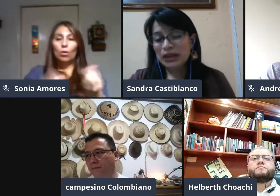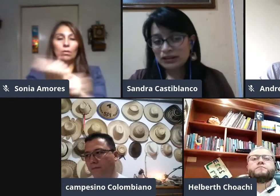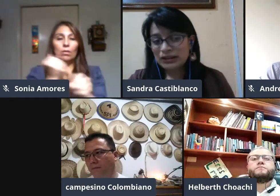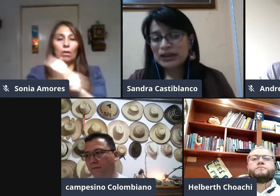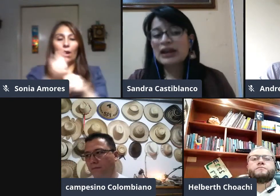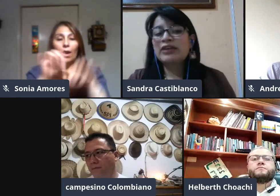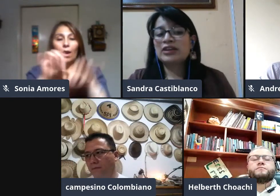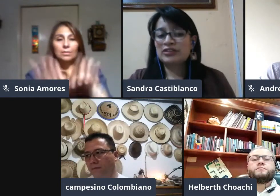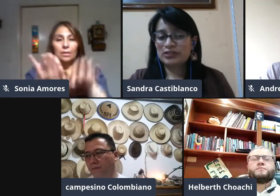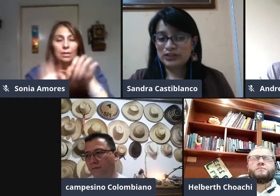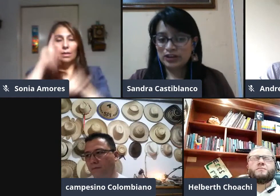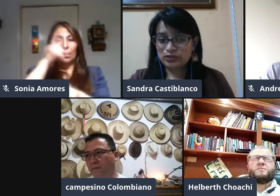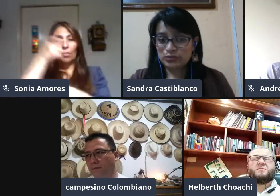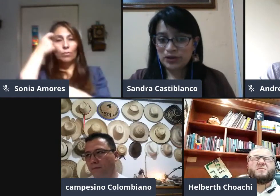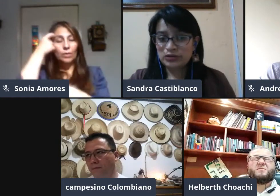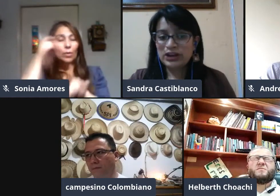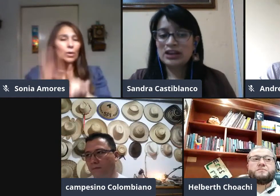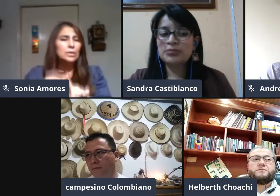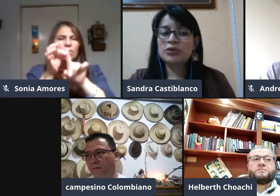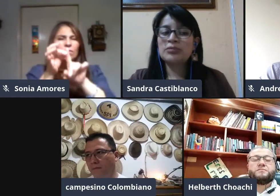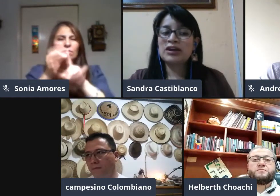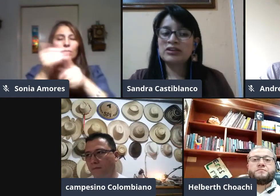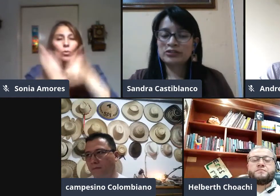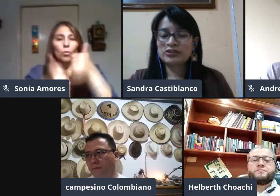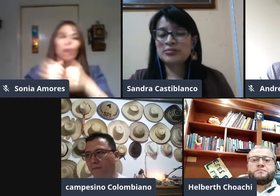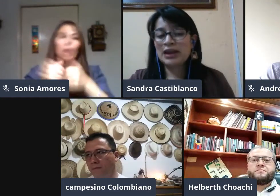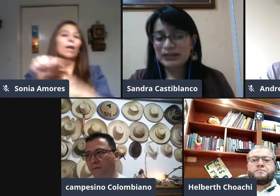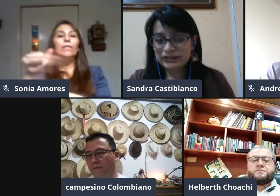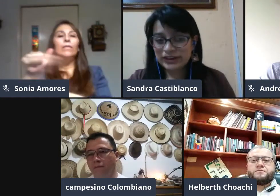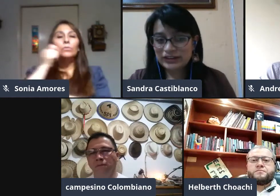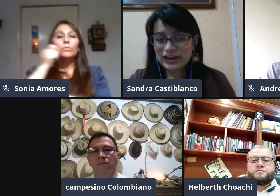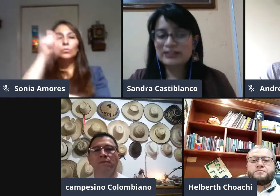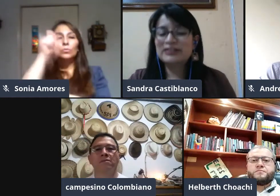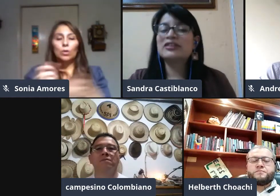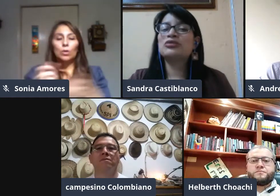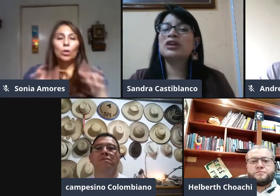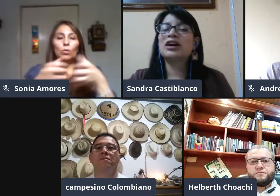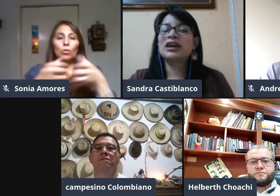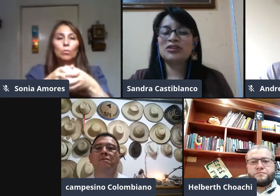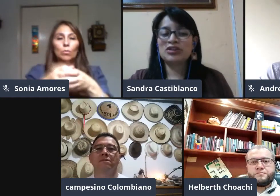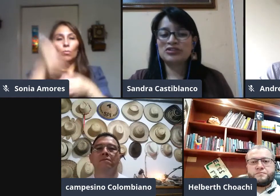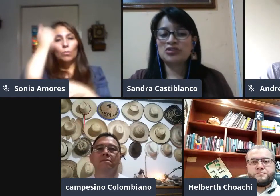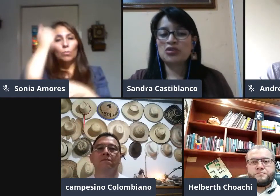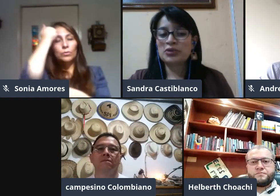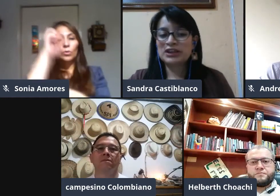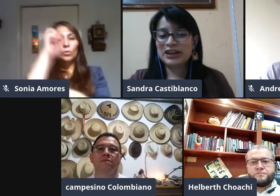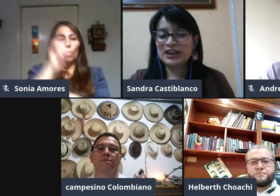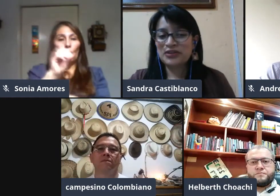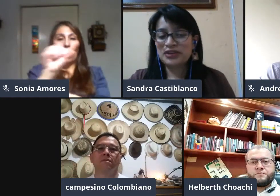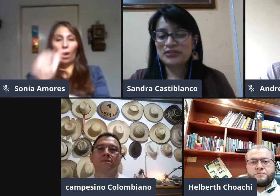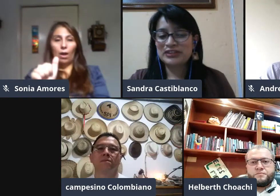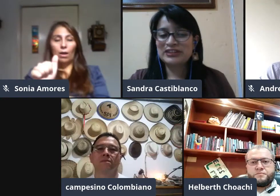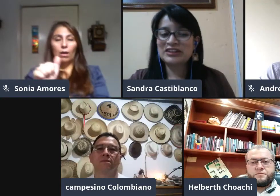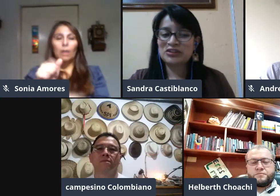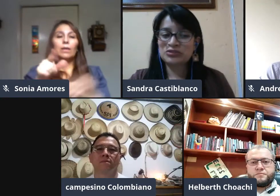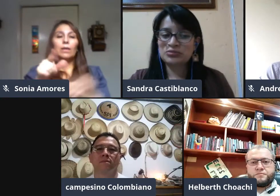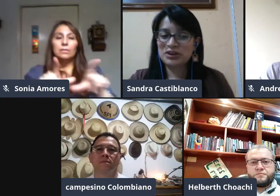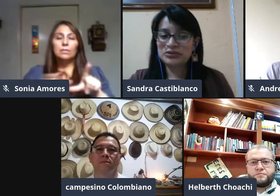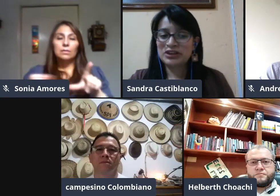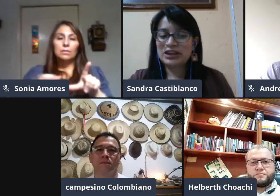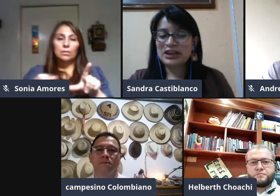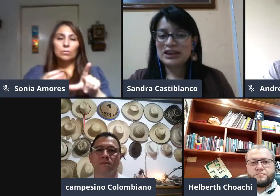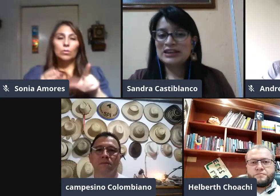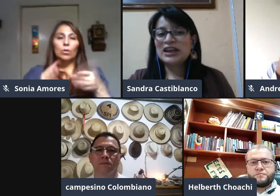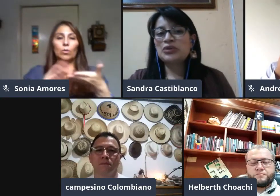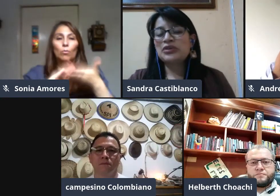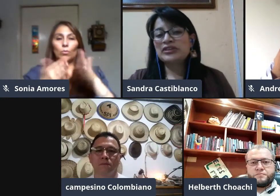Gobierno, especialmente a la Dirección de Derechos Humanos y al equipo de maestros y maestras de la Licenciatura en Educación Comunitaria con énfasis en